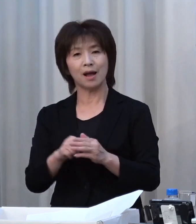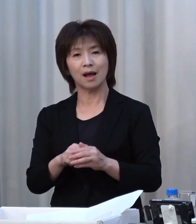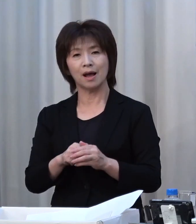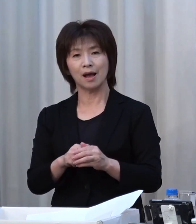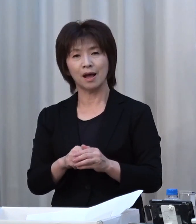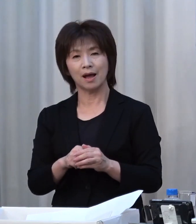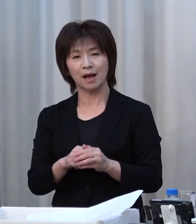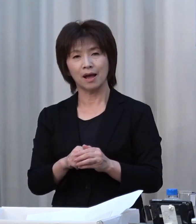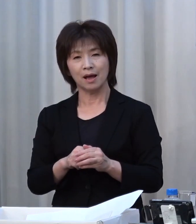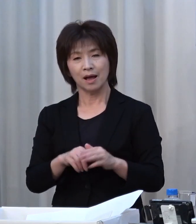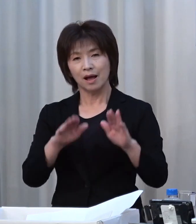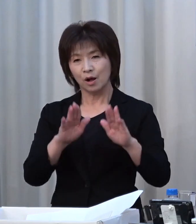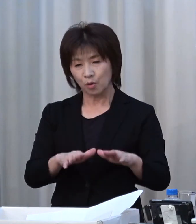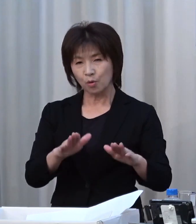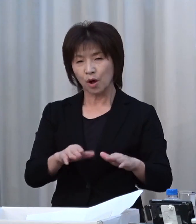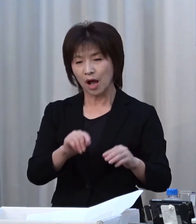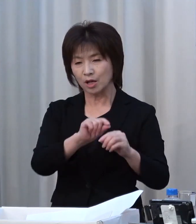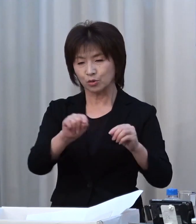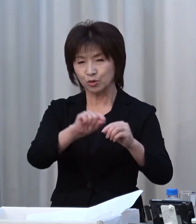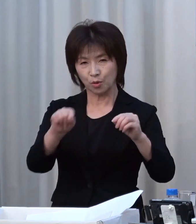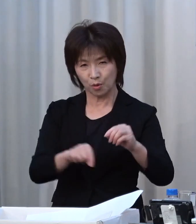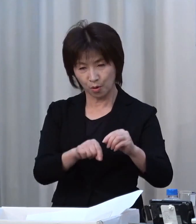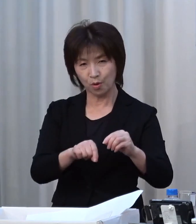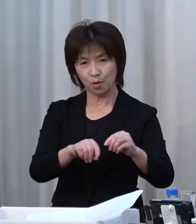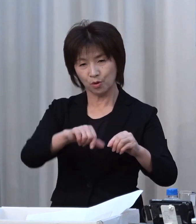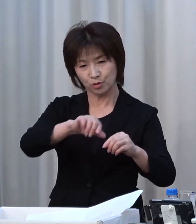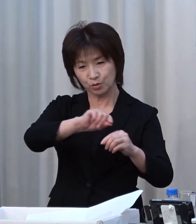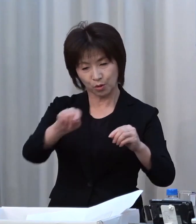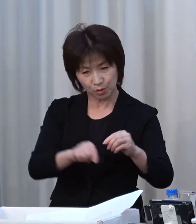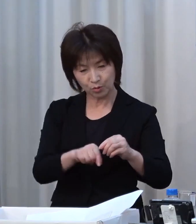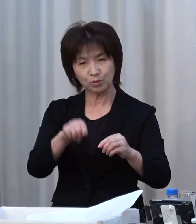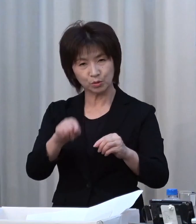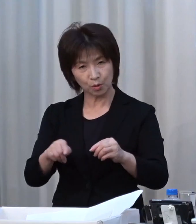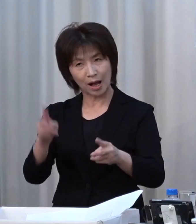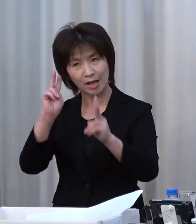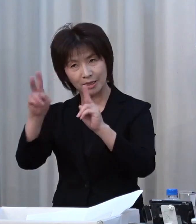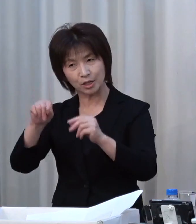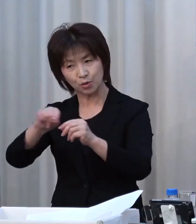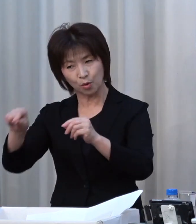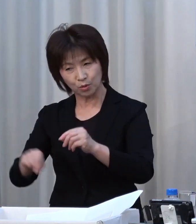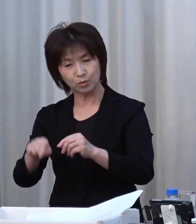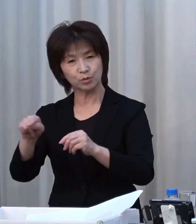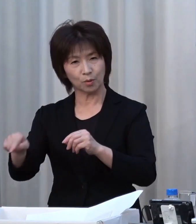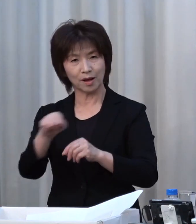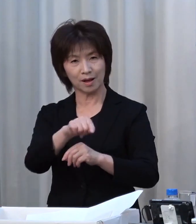企業局の中でも、今回は旧水道局だけでしたけど、企業局だったりのところで